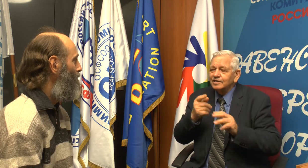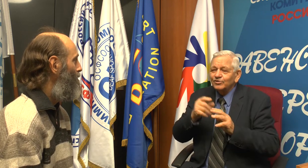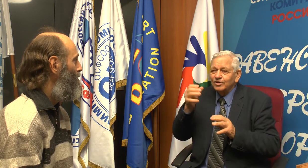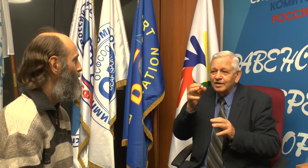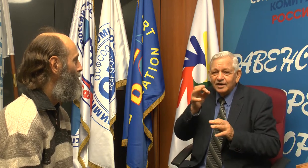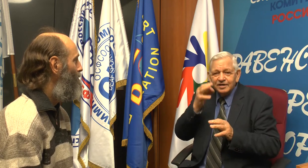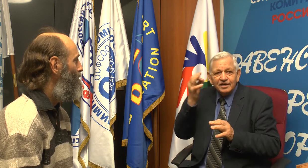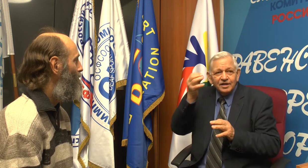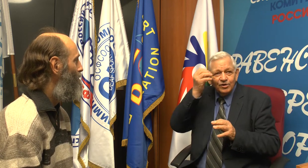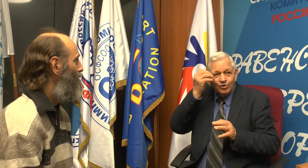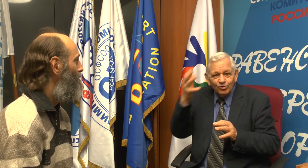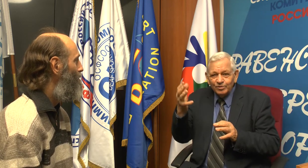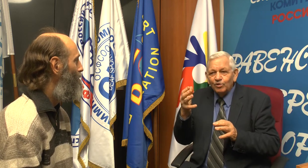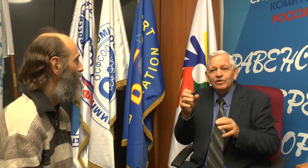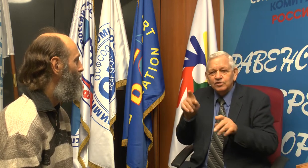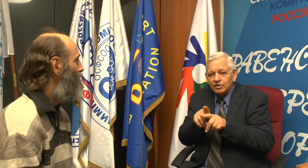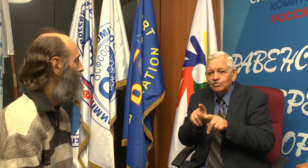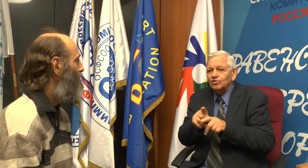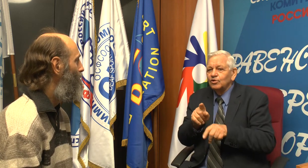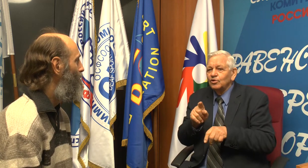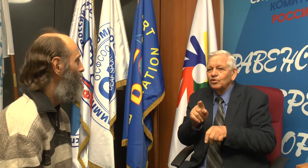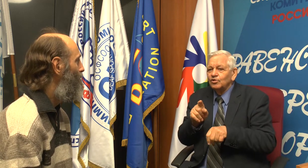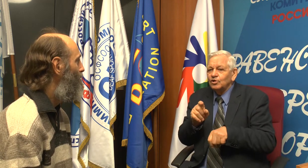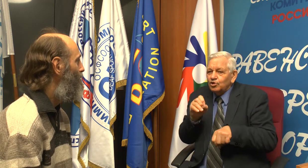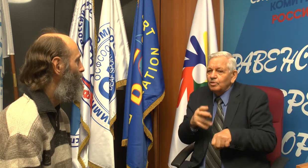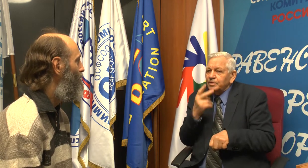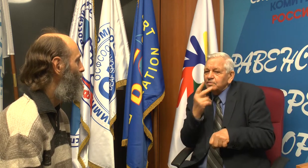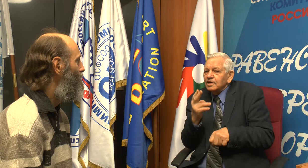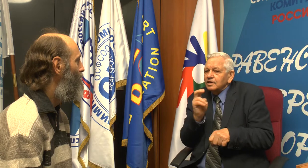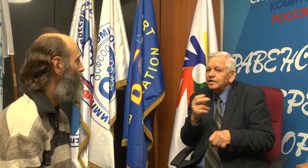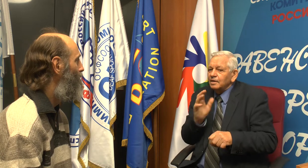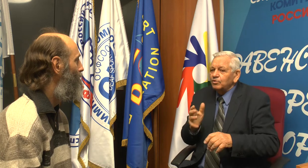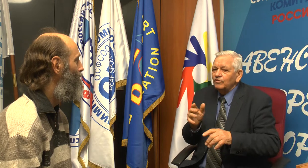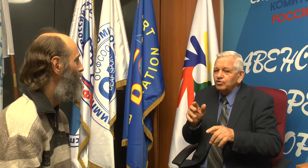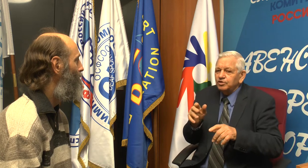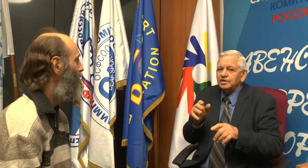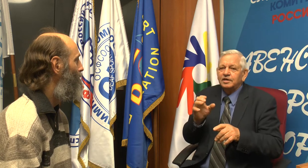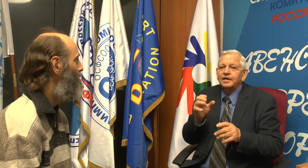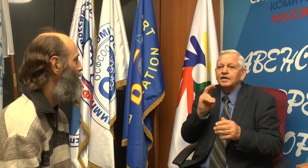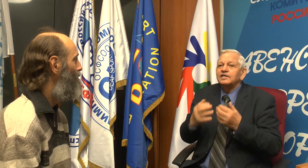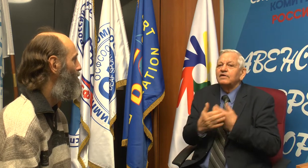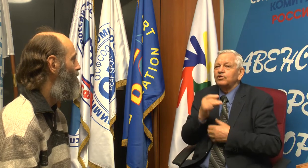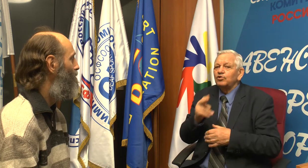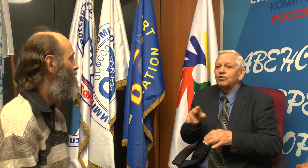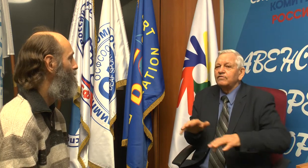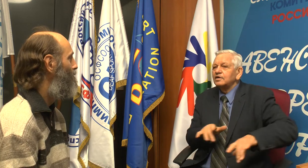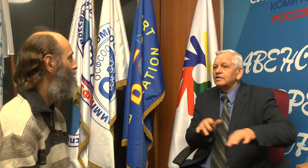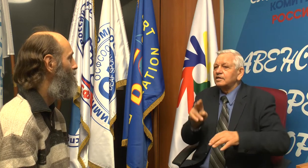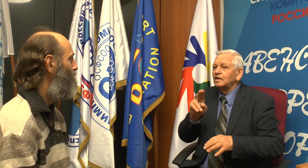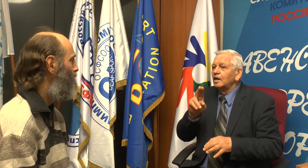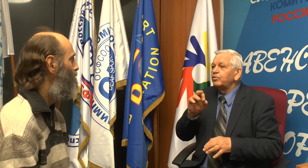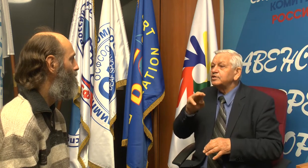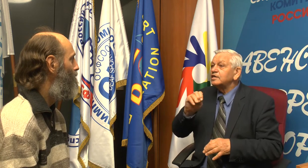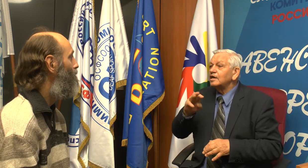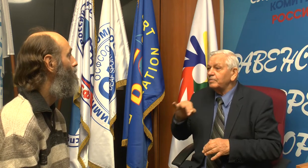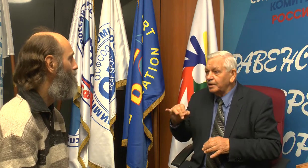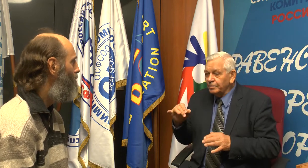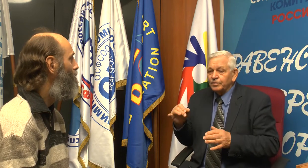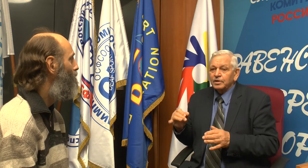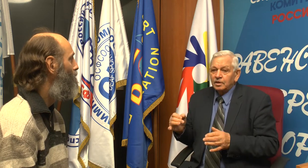такой хитрый, умный, он все равно решил посмотреть, как я буду все-таки, как новичок, двигаться по татами. И